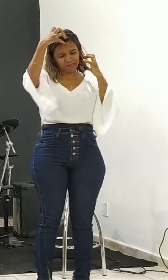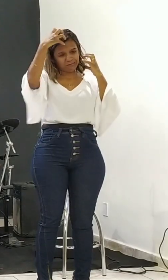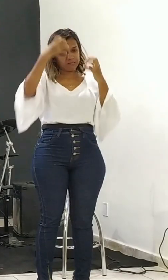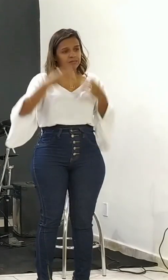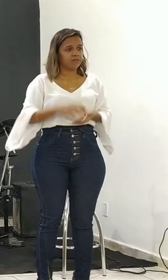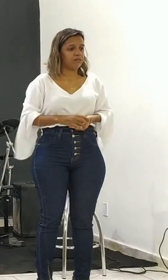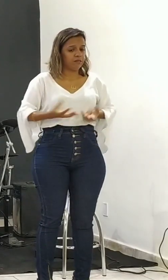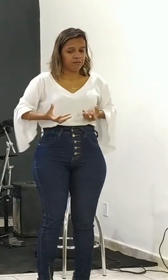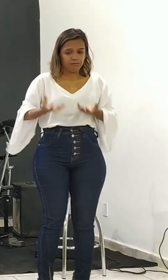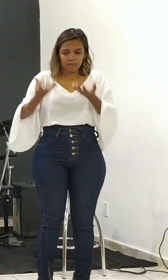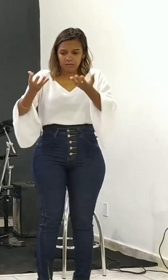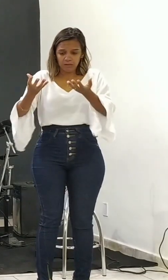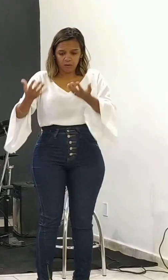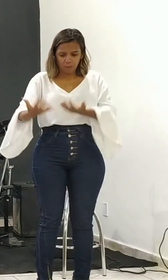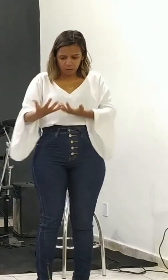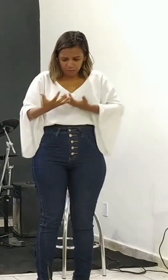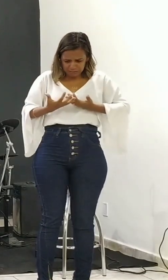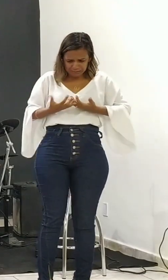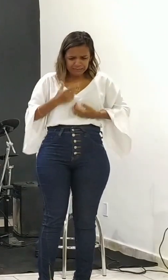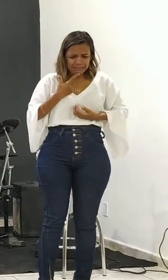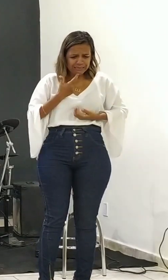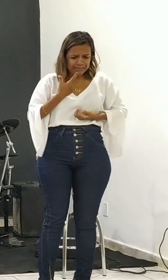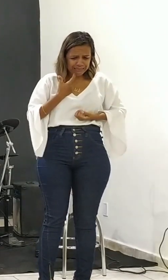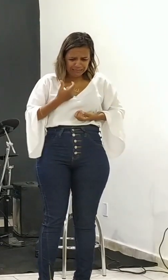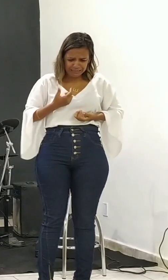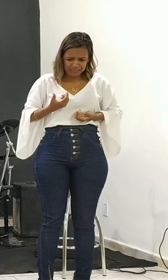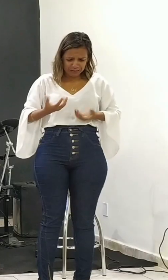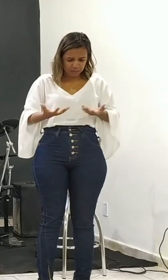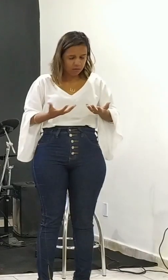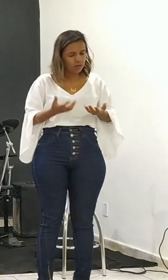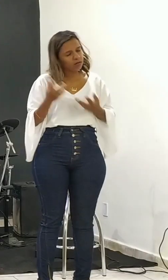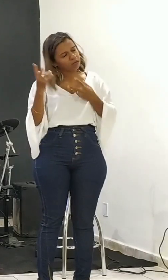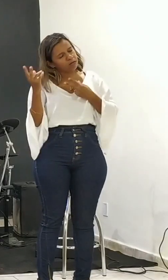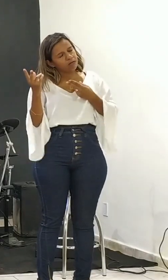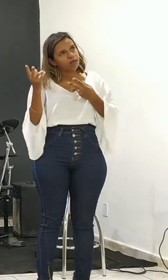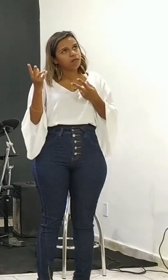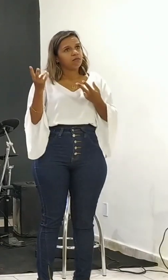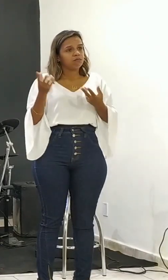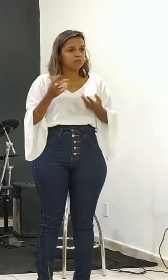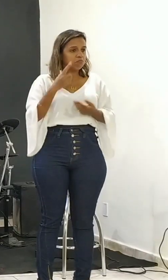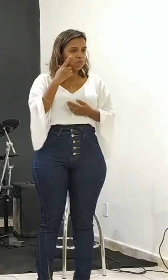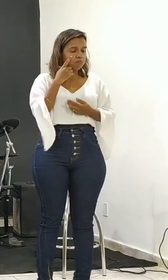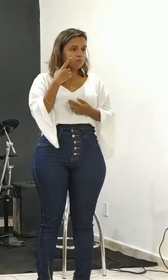ele nos braços, sangrando, desacordado.